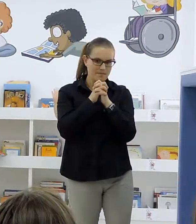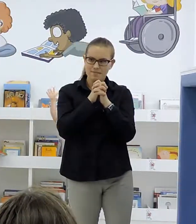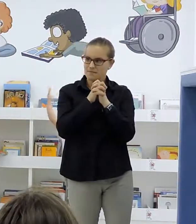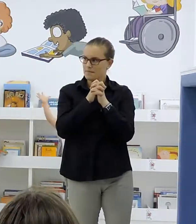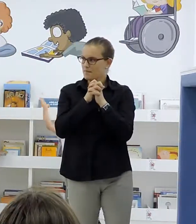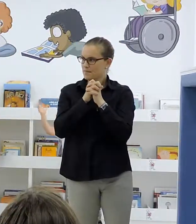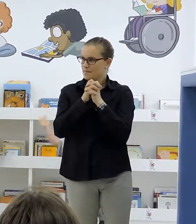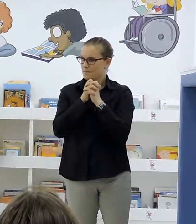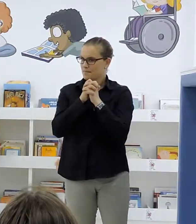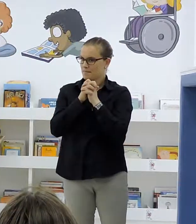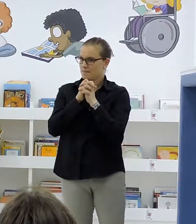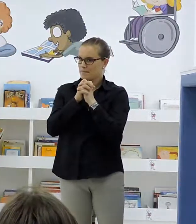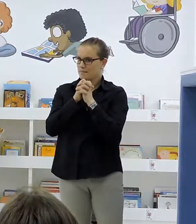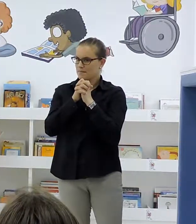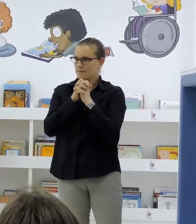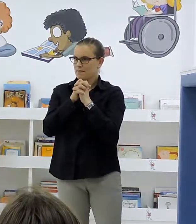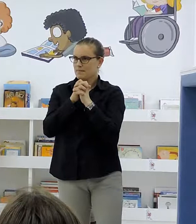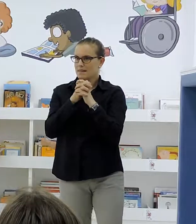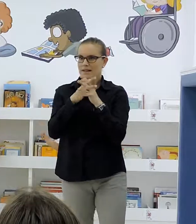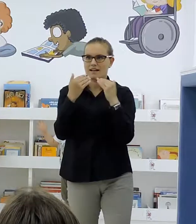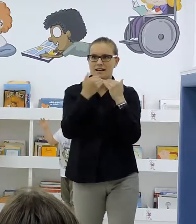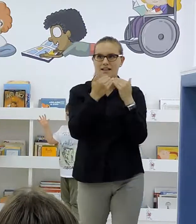Muchas gracias.